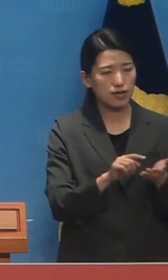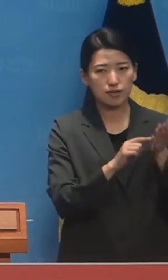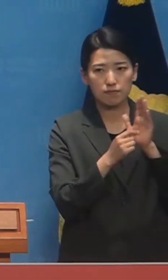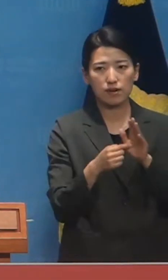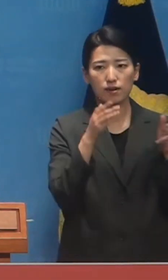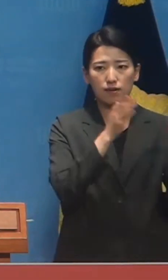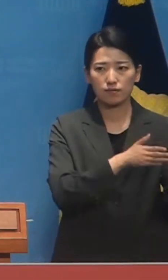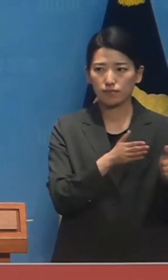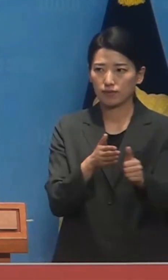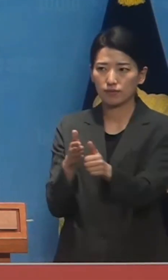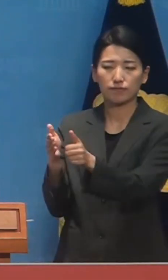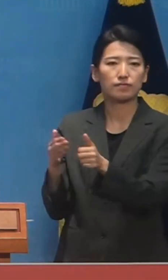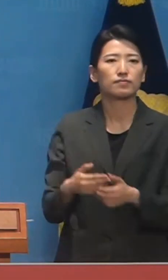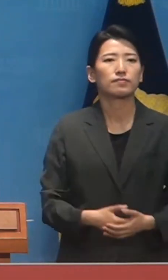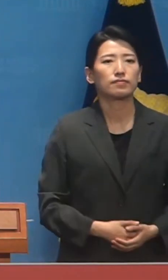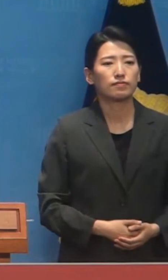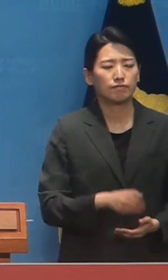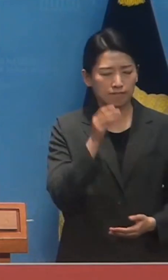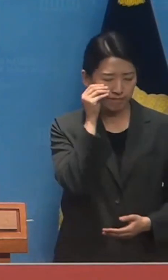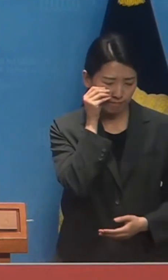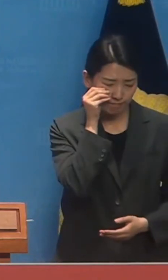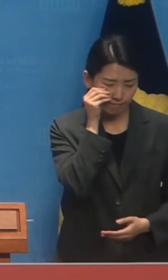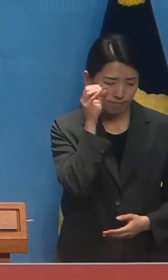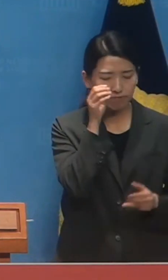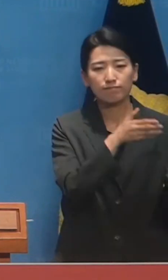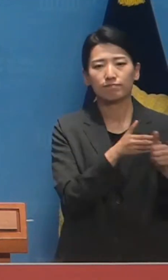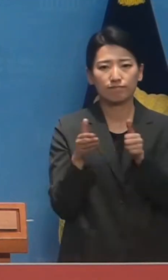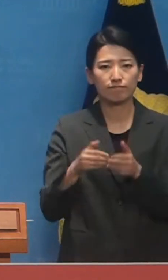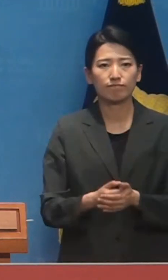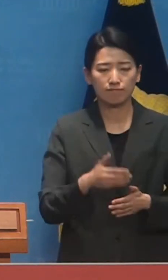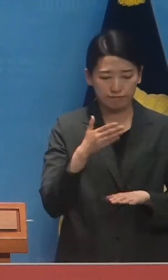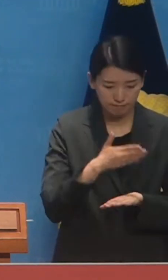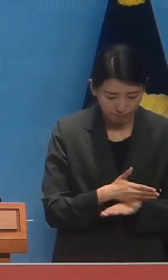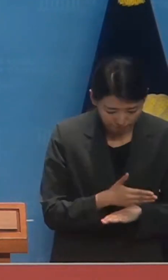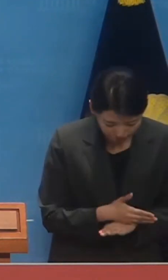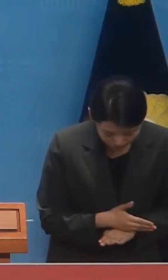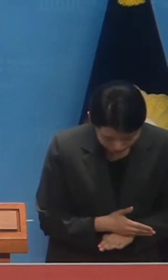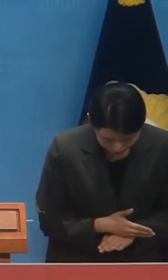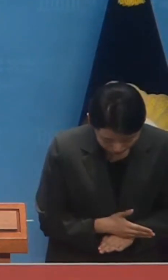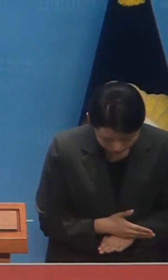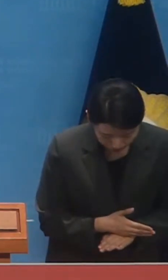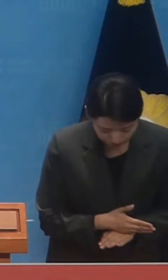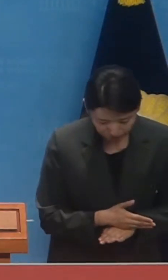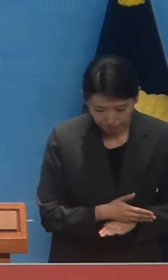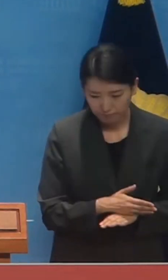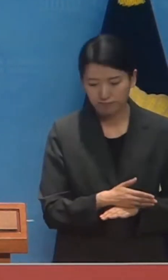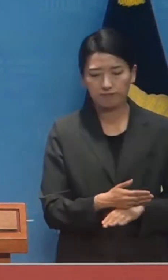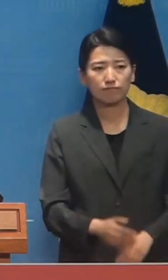전해 주실 것을 간곡히 부탁을 드립니다. 감사합니다. 이상.